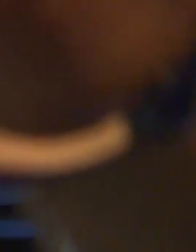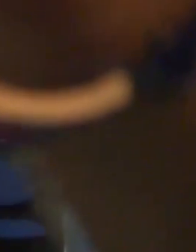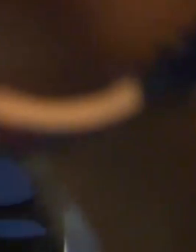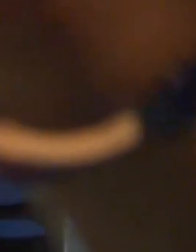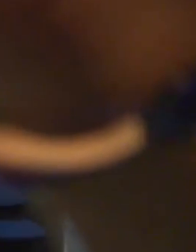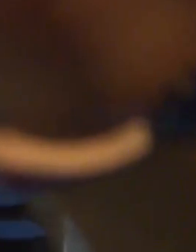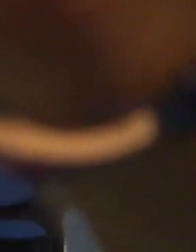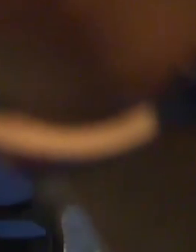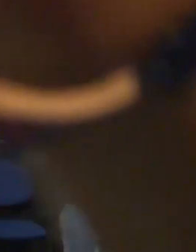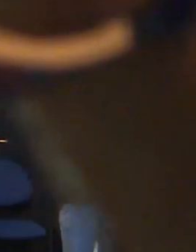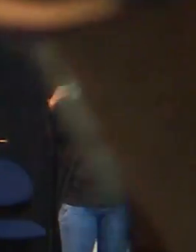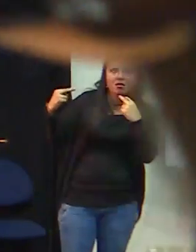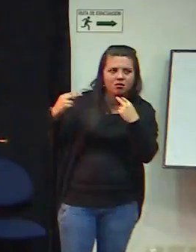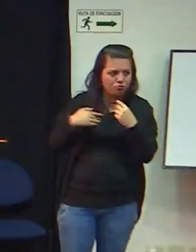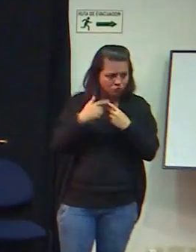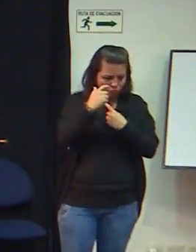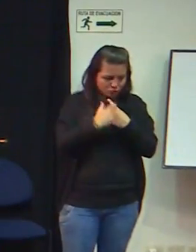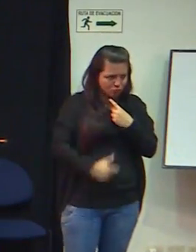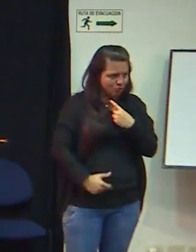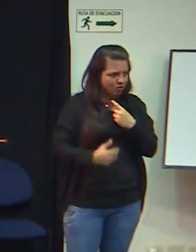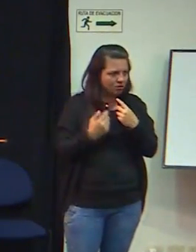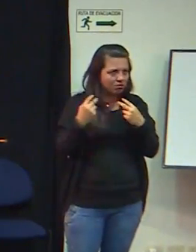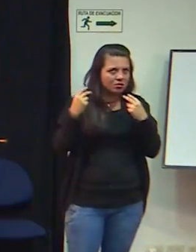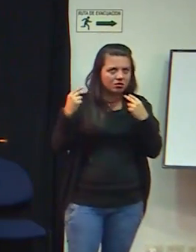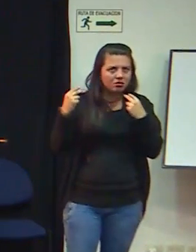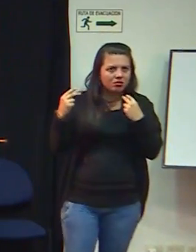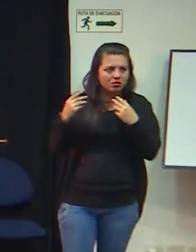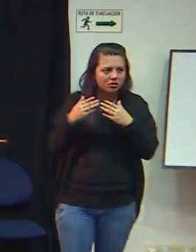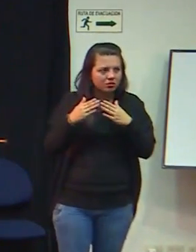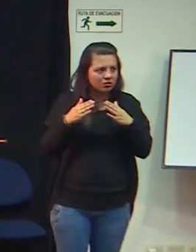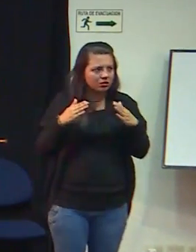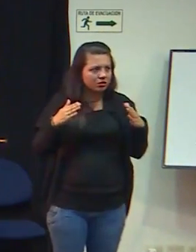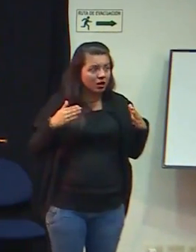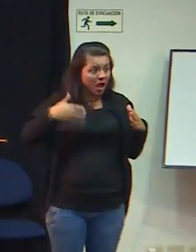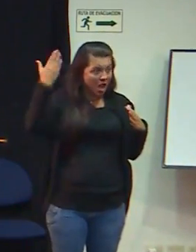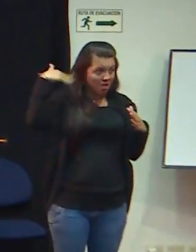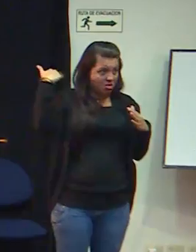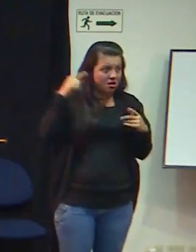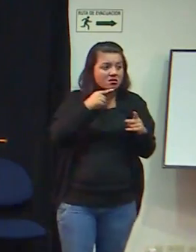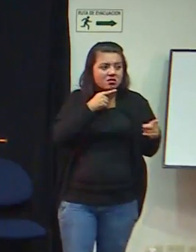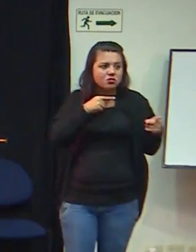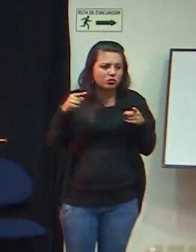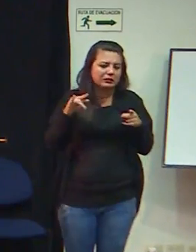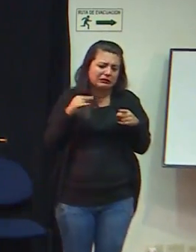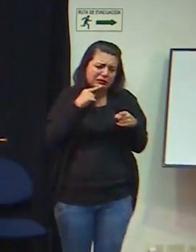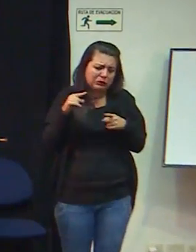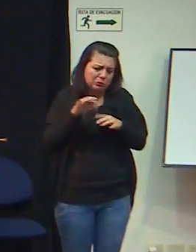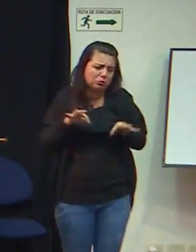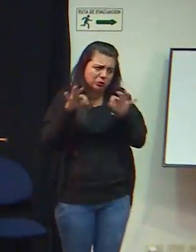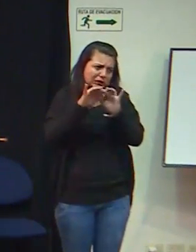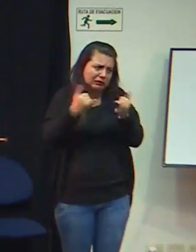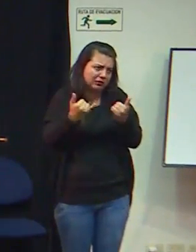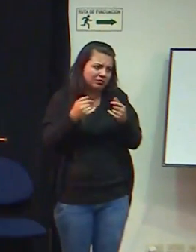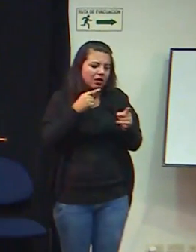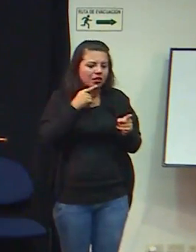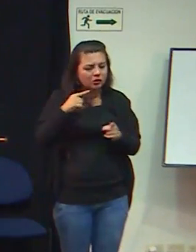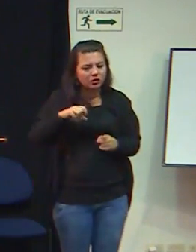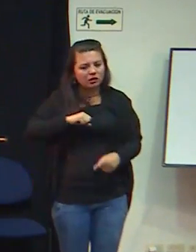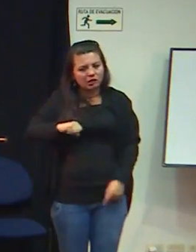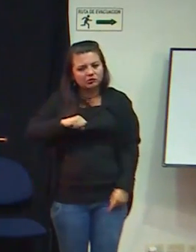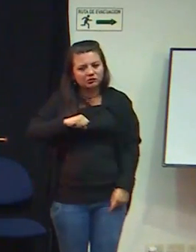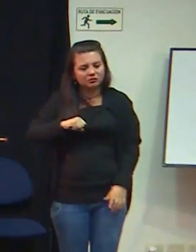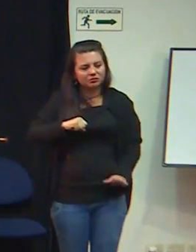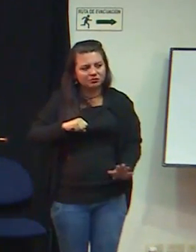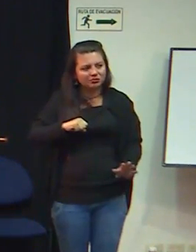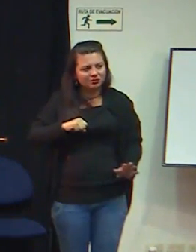ellos mismos como sujetos, donde están dejando el discurso, que si bien es un discurso importante de derechos,